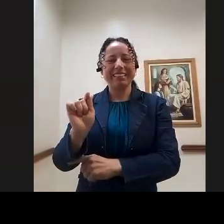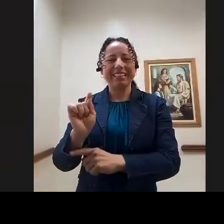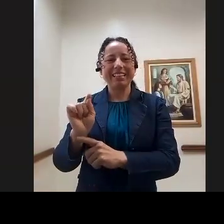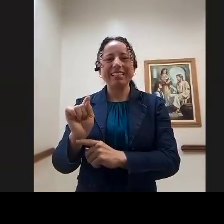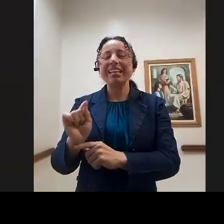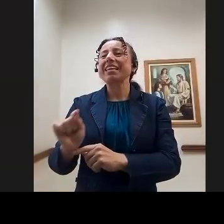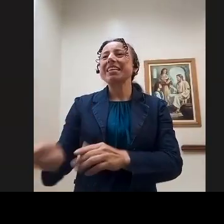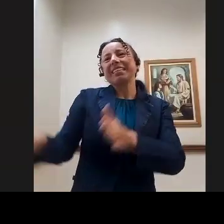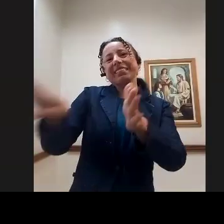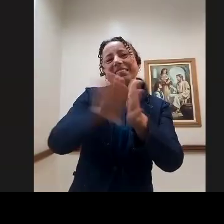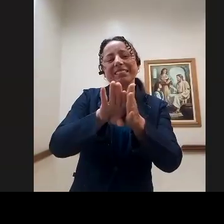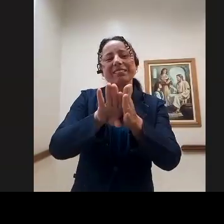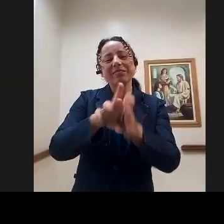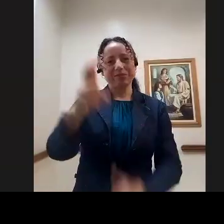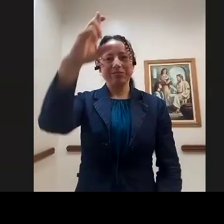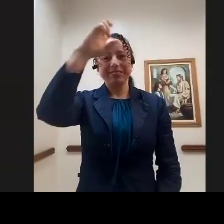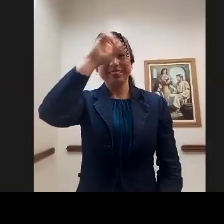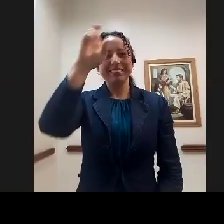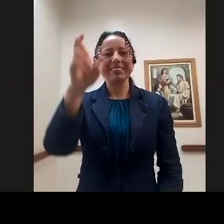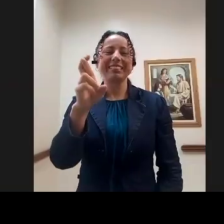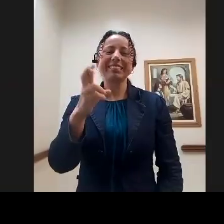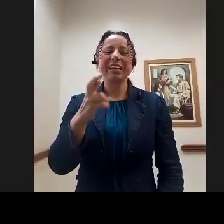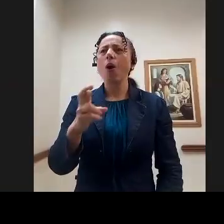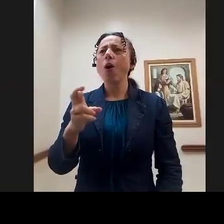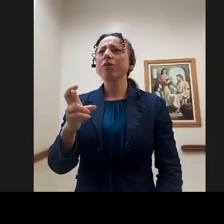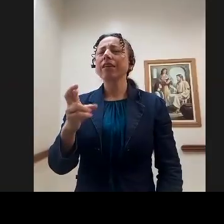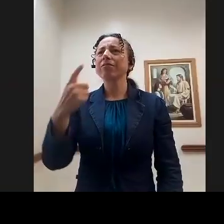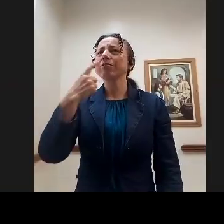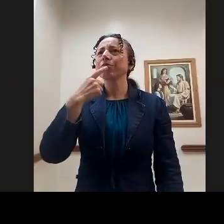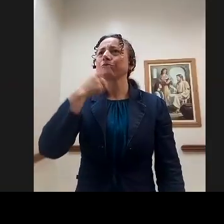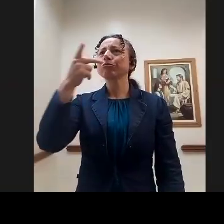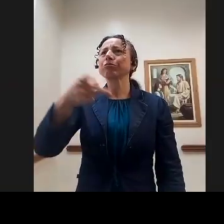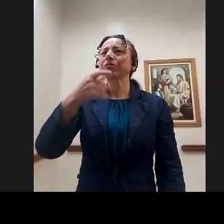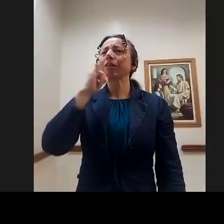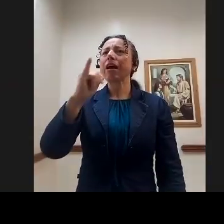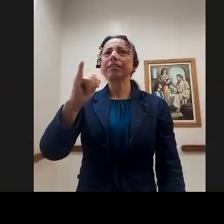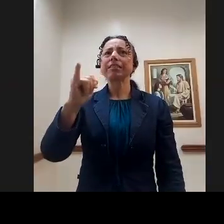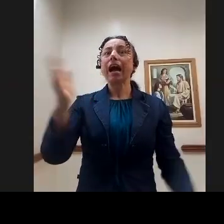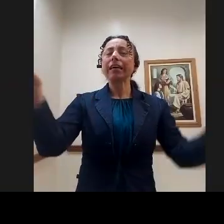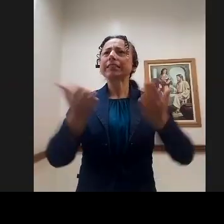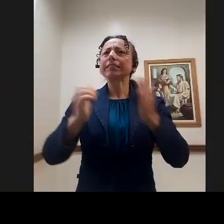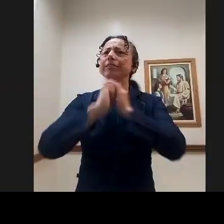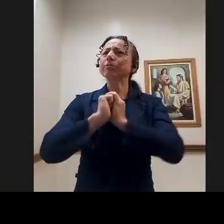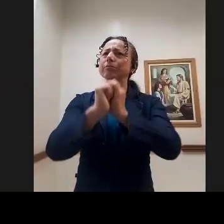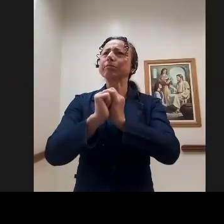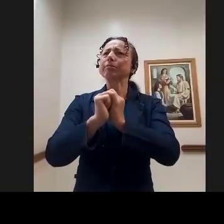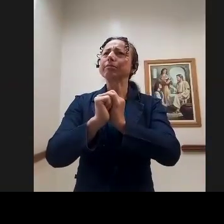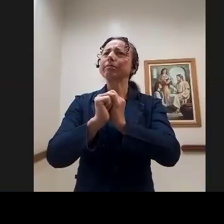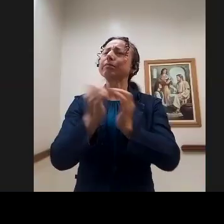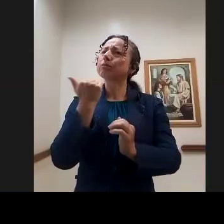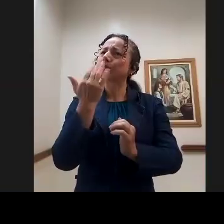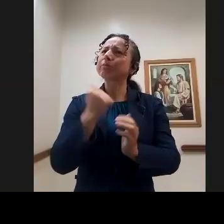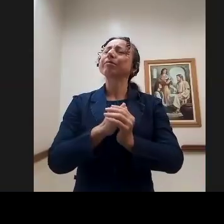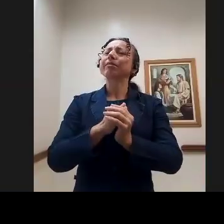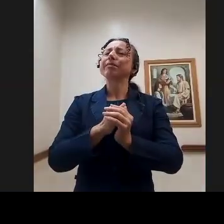perguntava: Ué, alguém rezou? E ele não era membro da igreja, só porque ele viu que nós tínhamos esse costume.